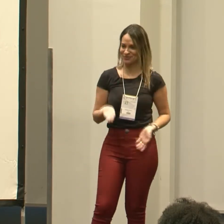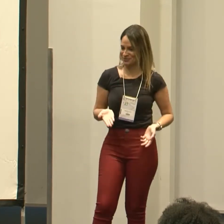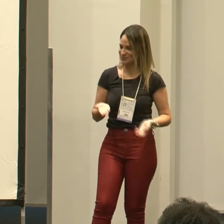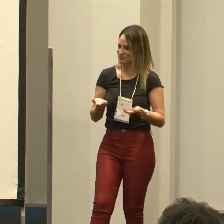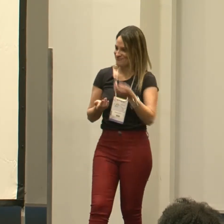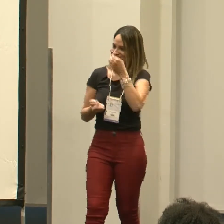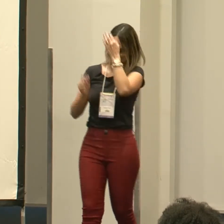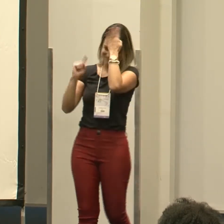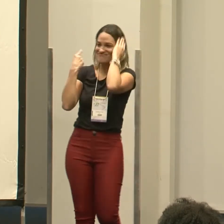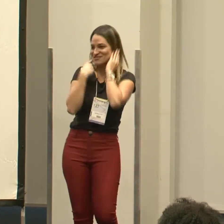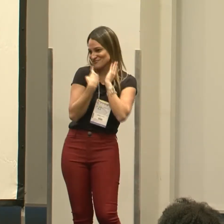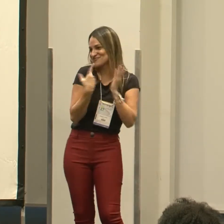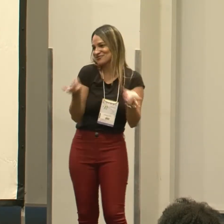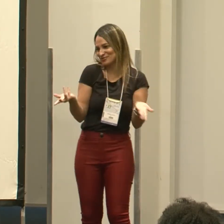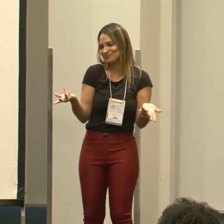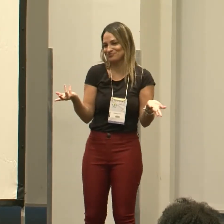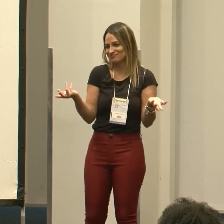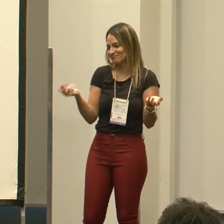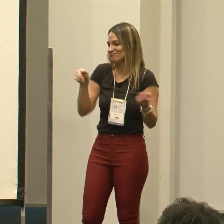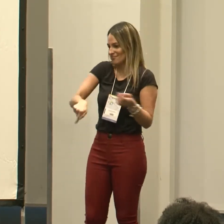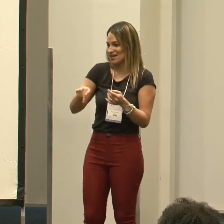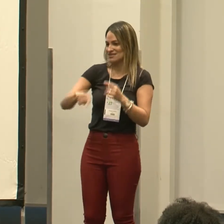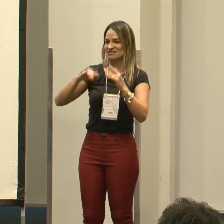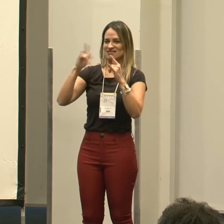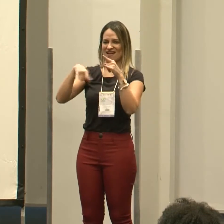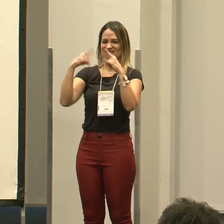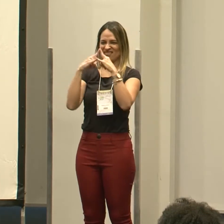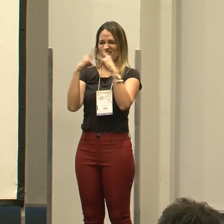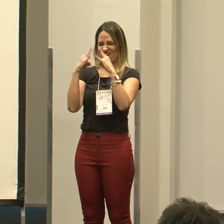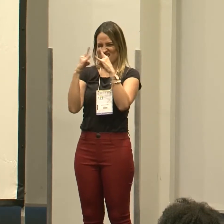É a primeira pessoa brasileira que consegue chegar nesse cargo.